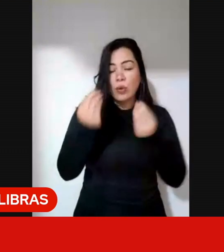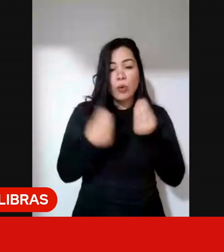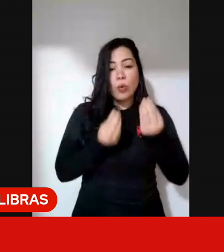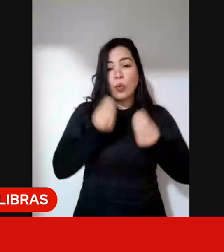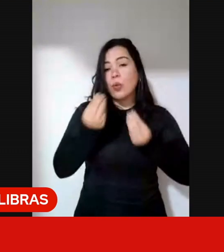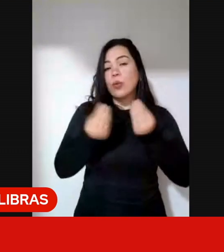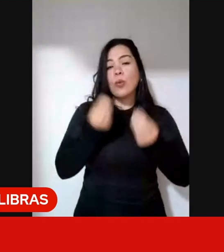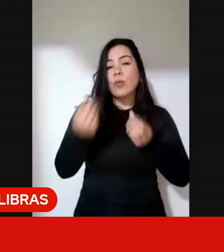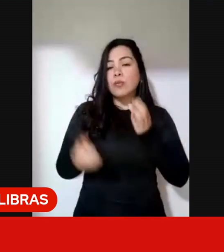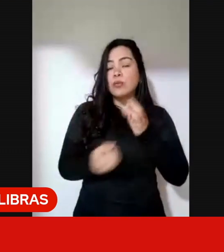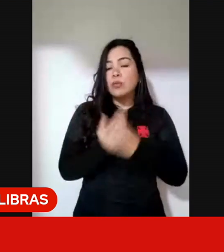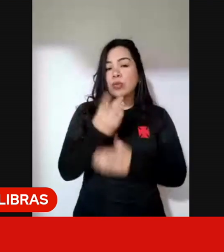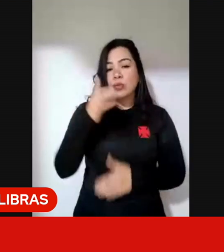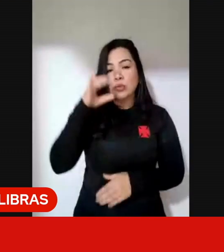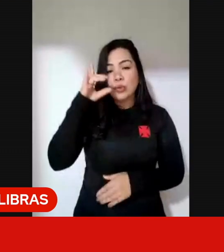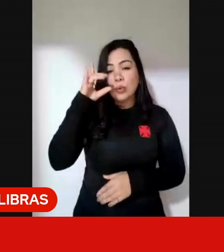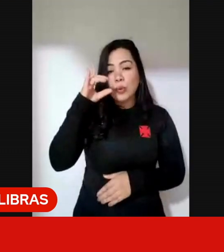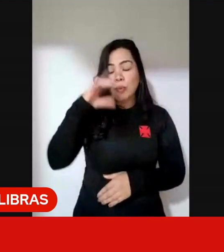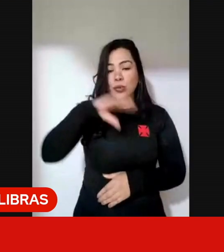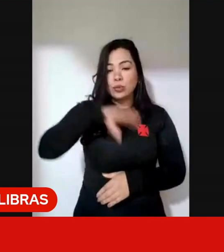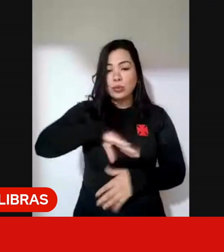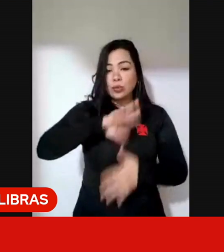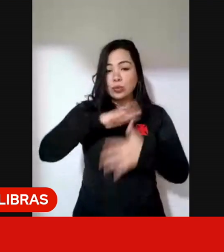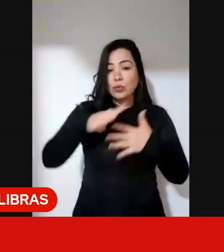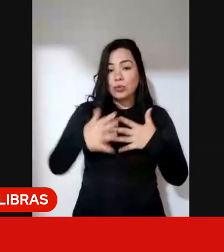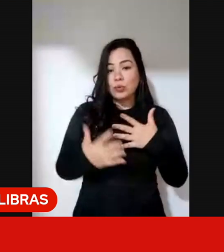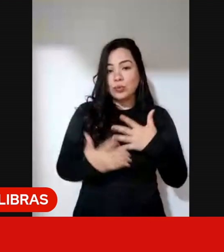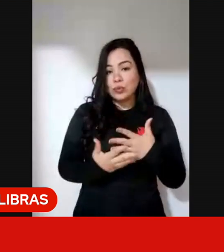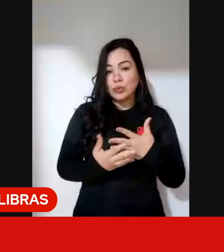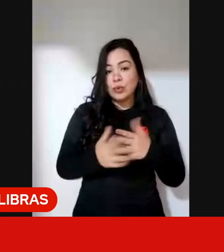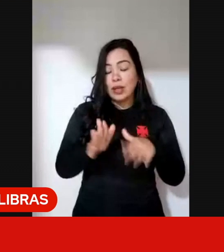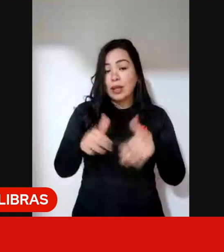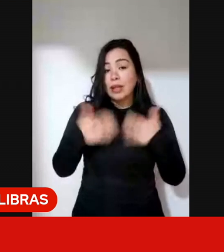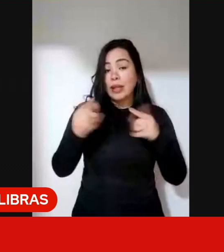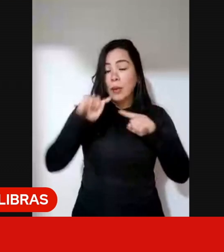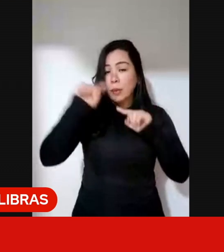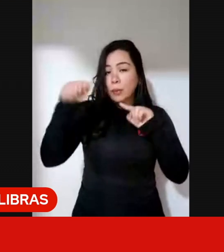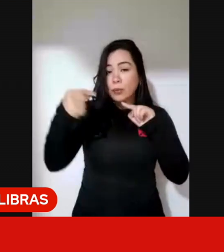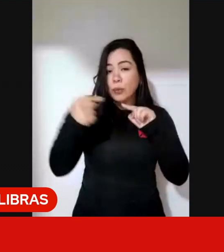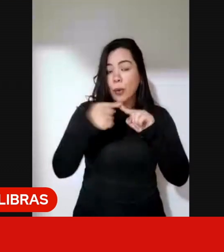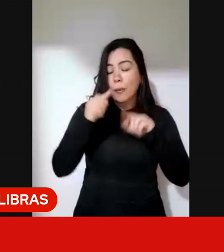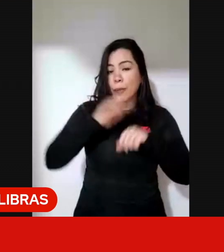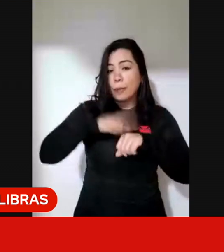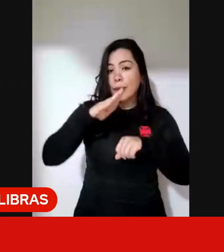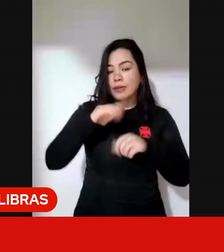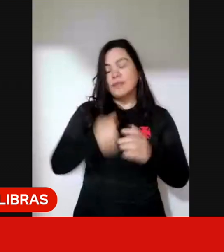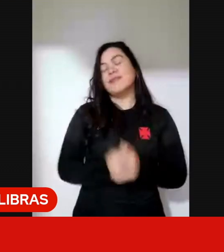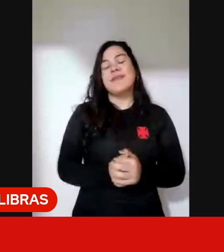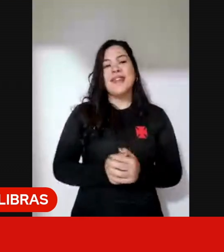a criação do Vasco Libras e qual é o objetivo maior dele?